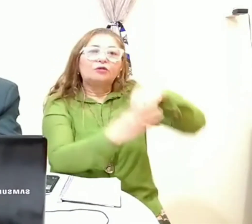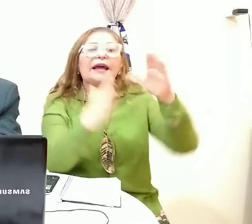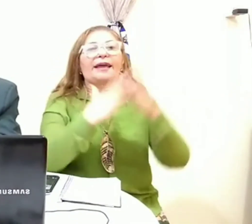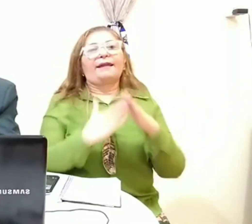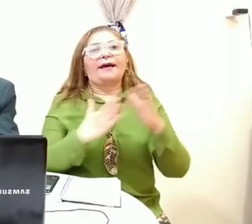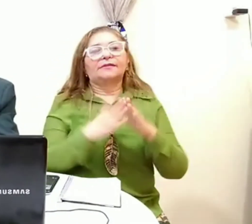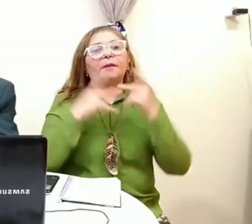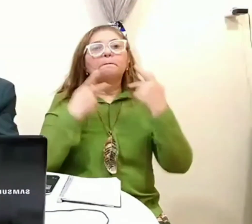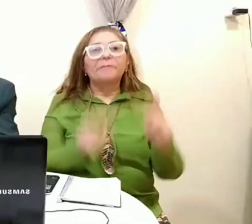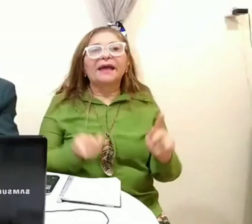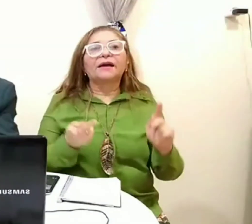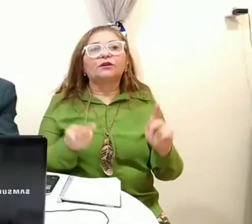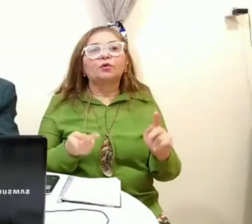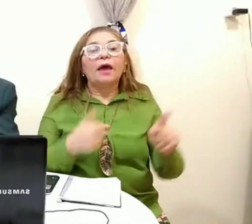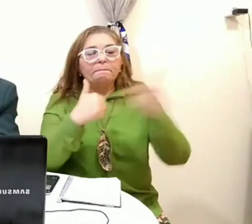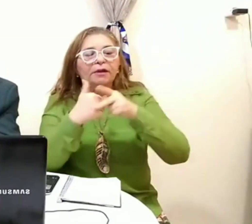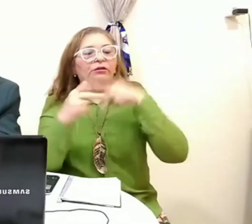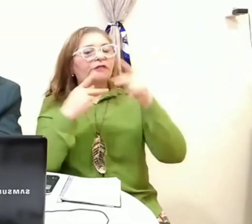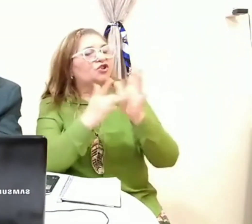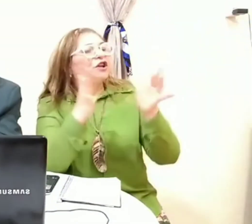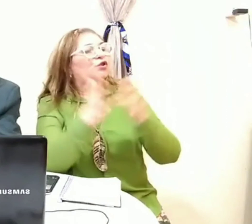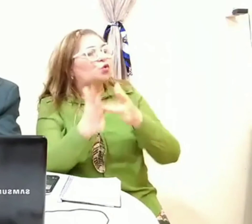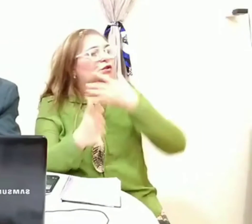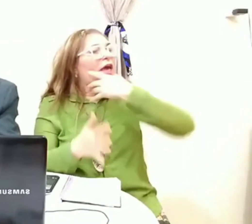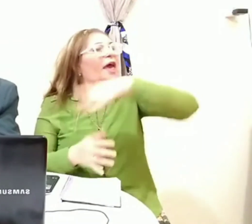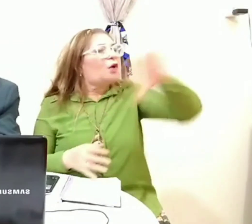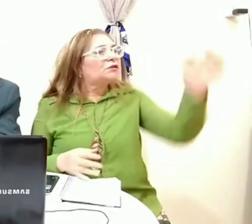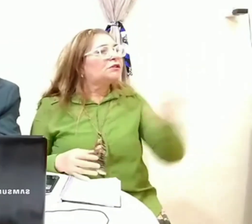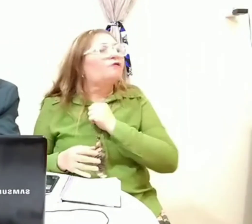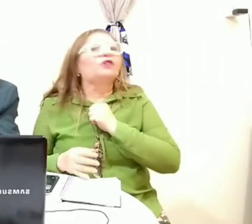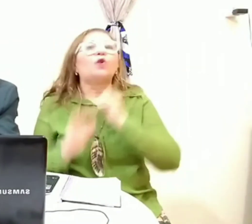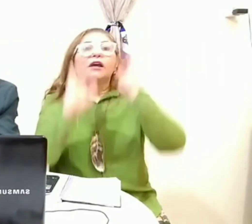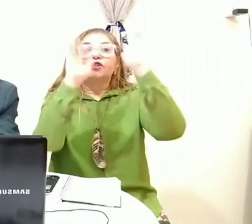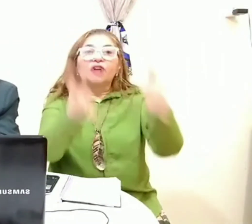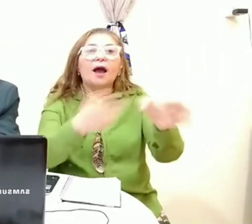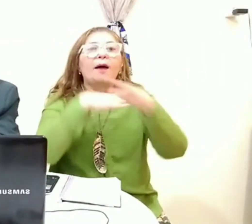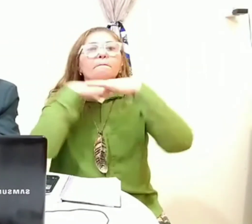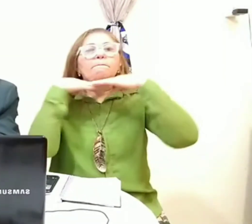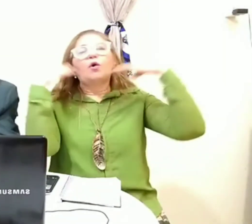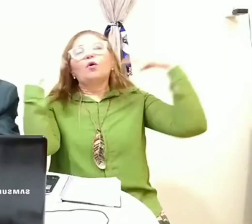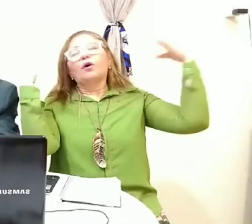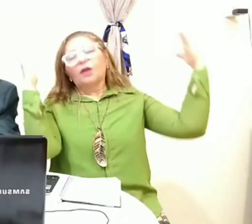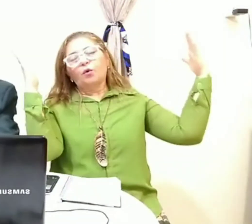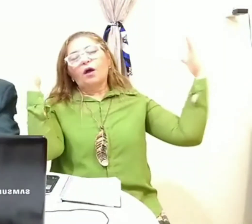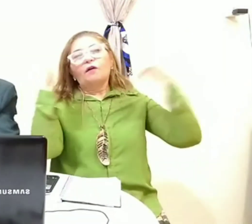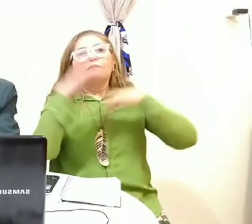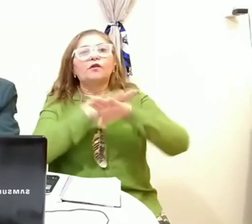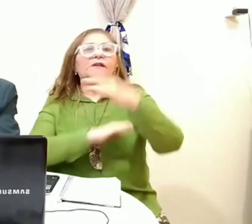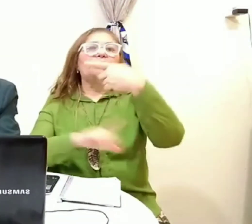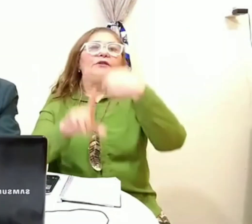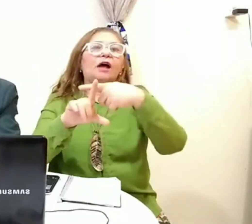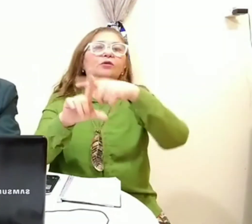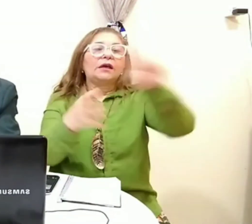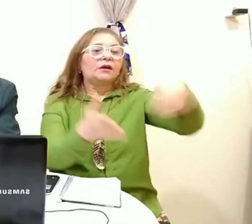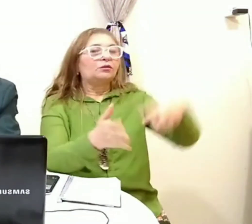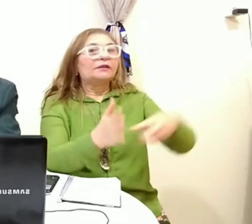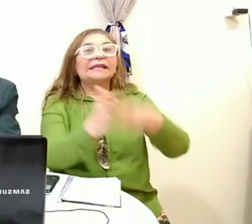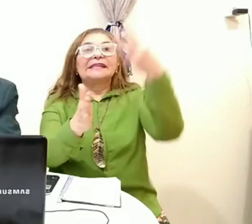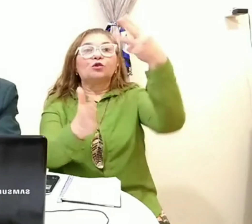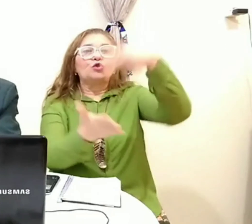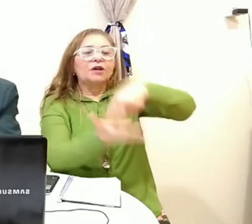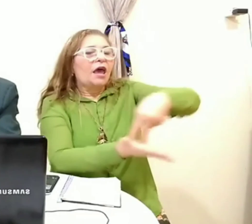mensagem: Jesus é o Salvador. Jesus morreu, foi sepultado, mas ressuscitou ao terceiro dia. E